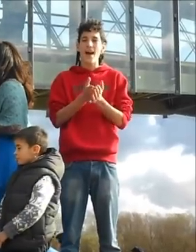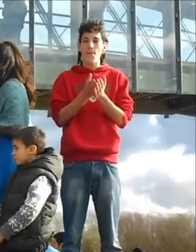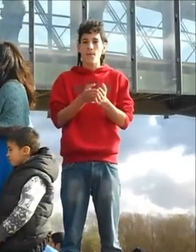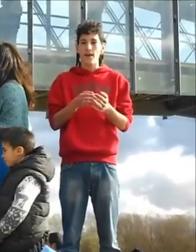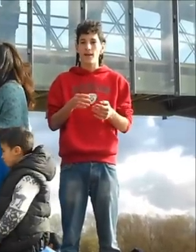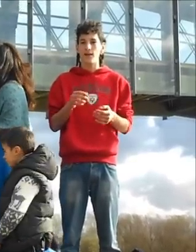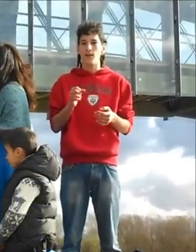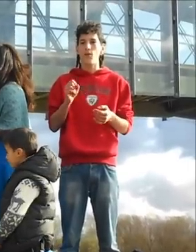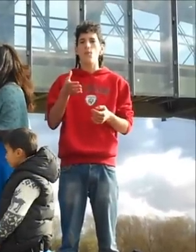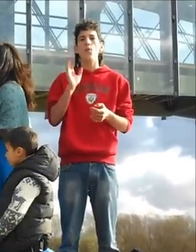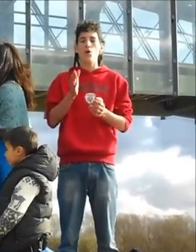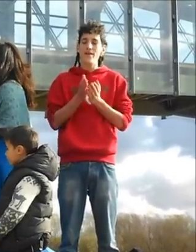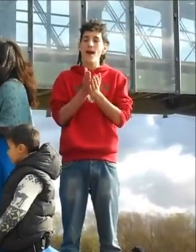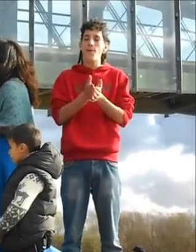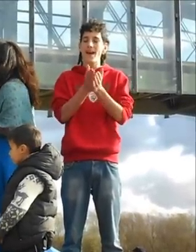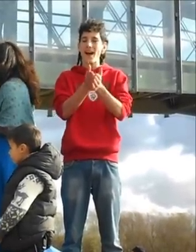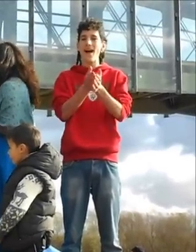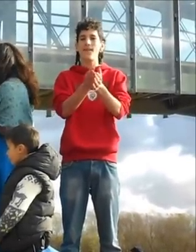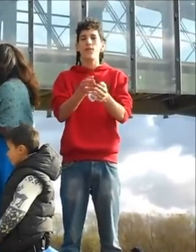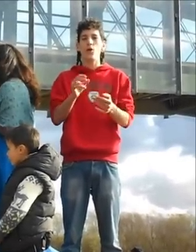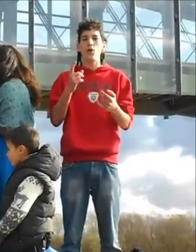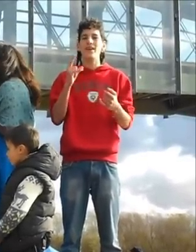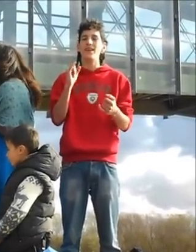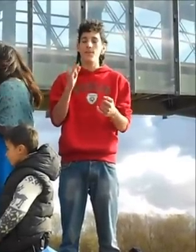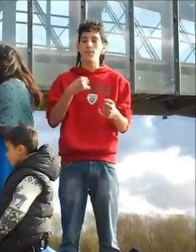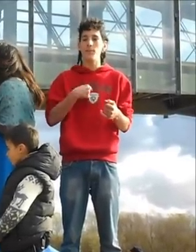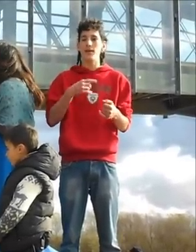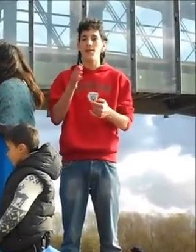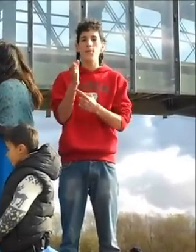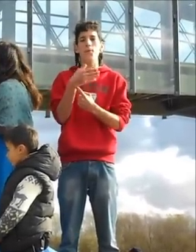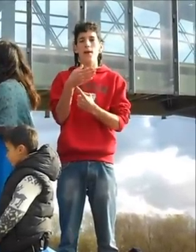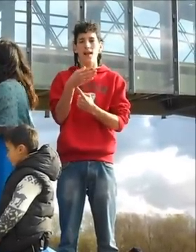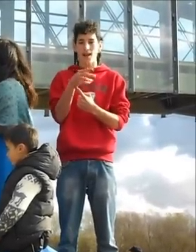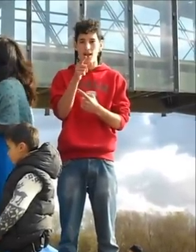ave, voy navegando.